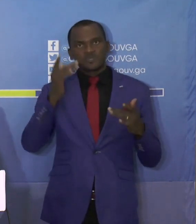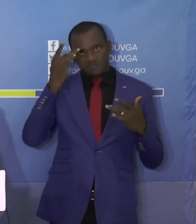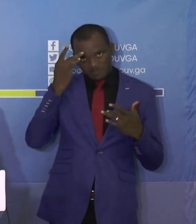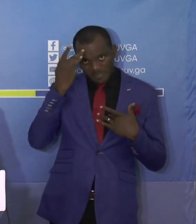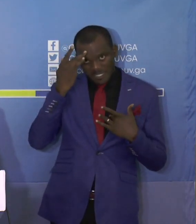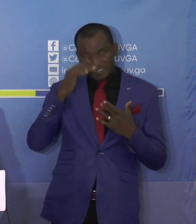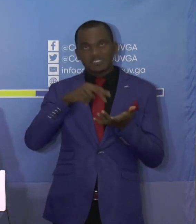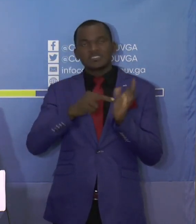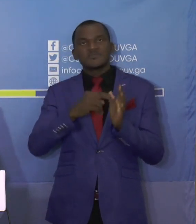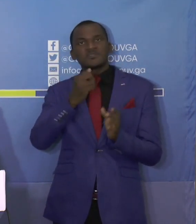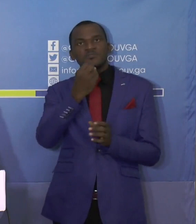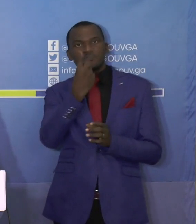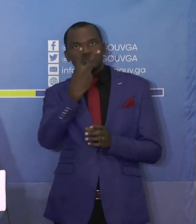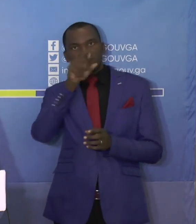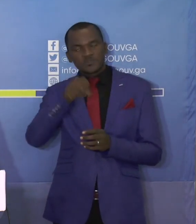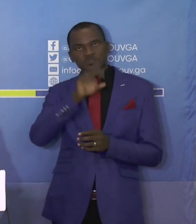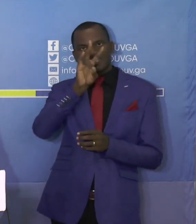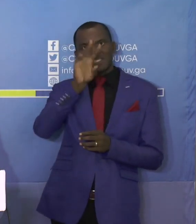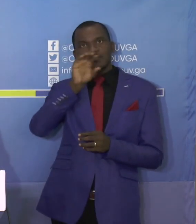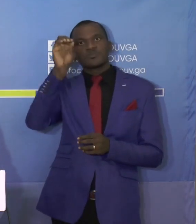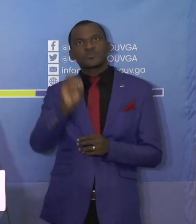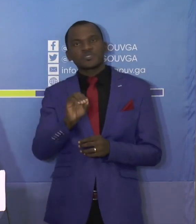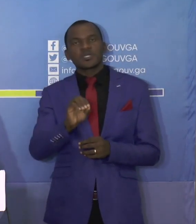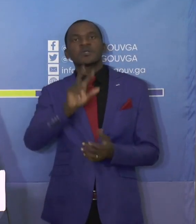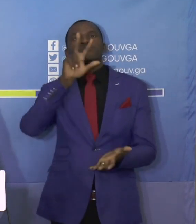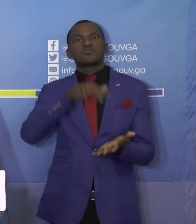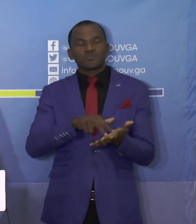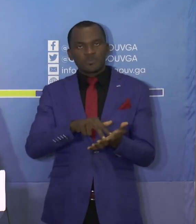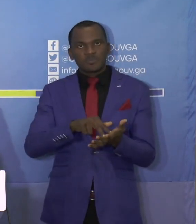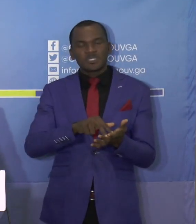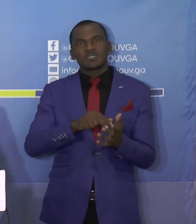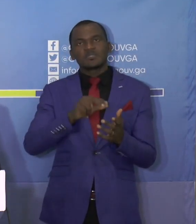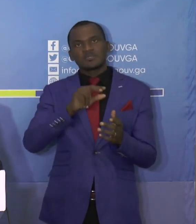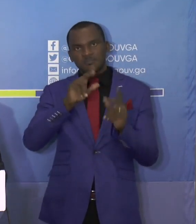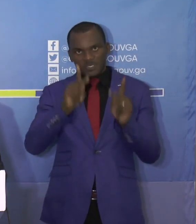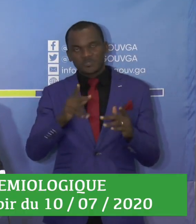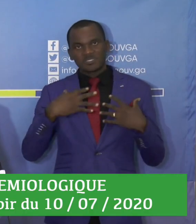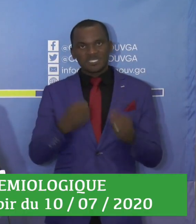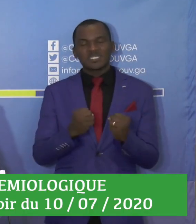soit 12,7%, 3004 guéris, soit